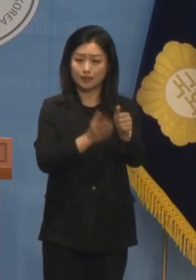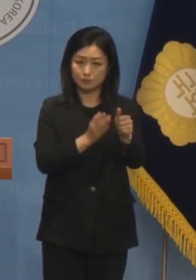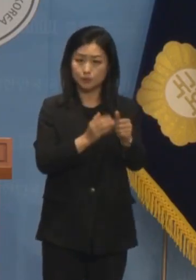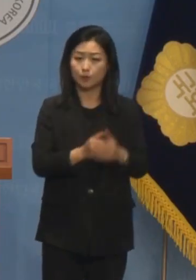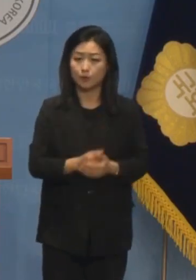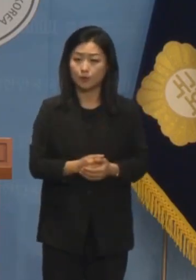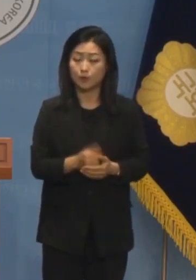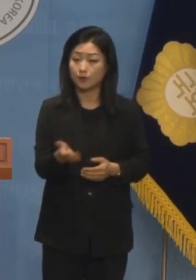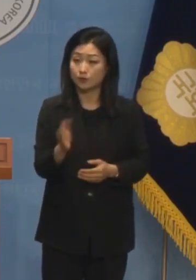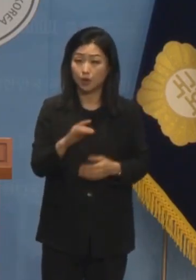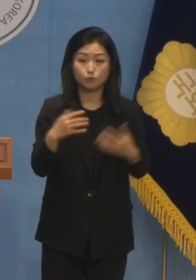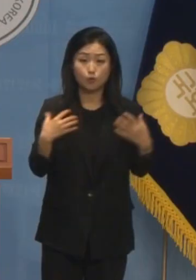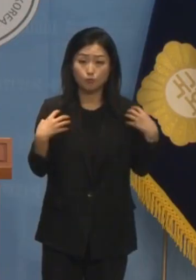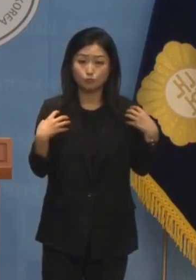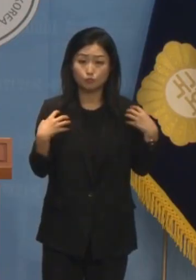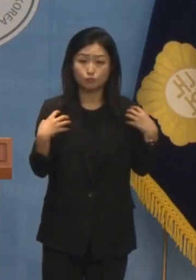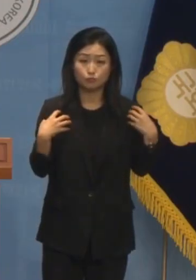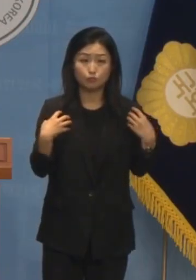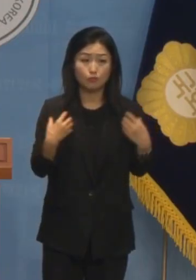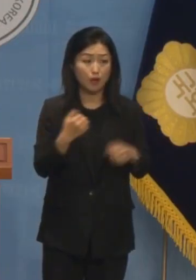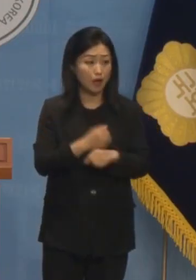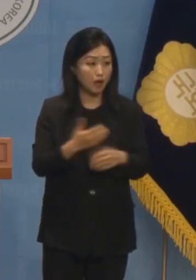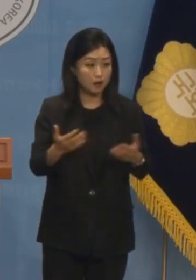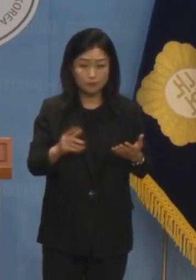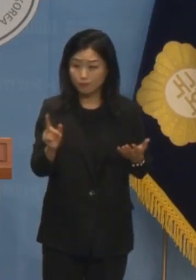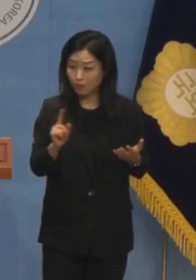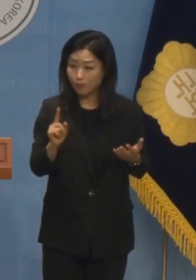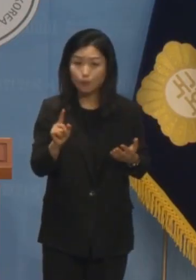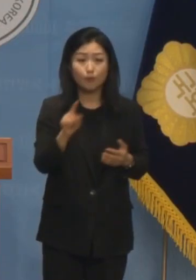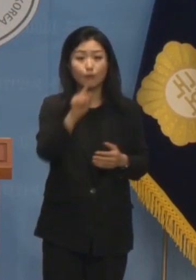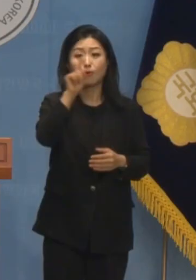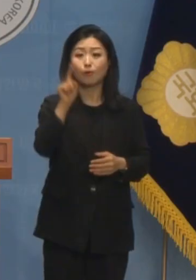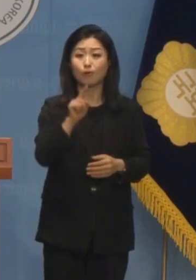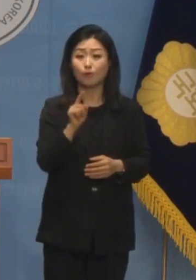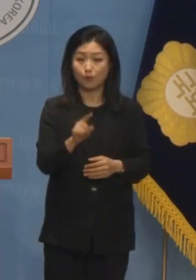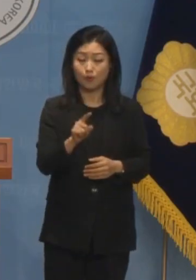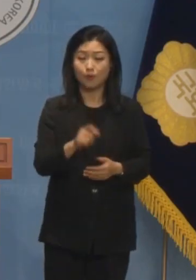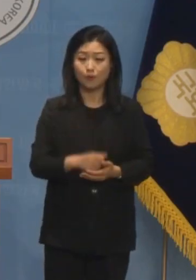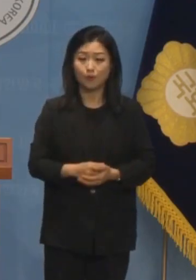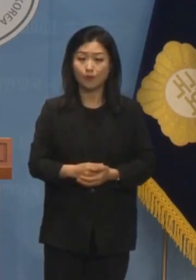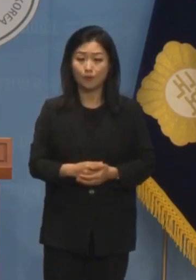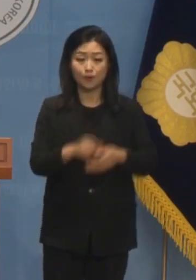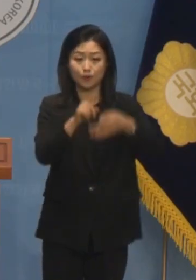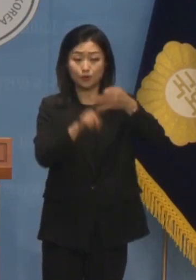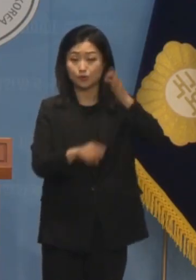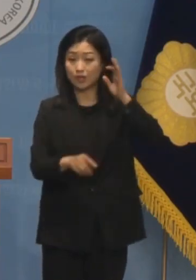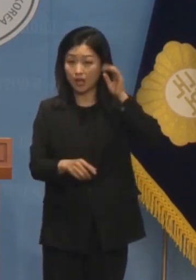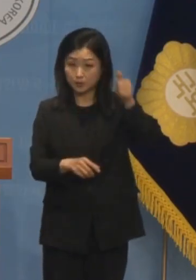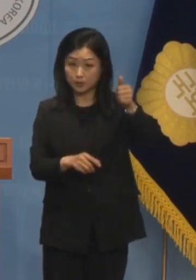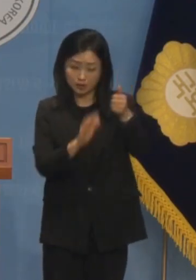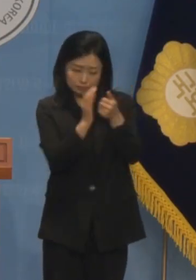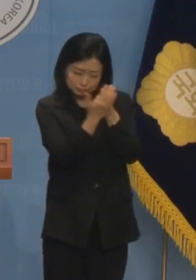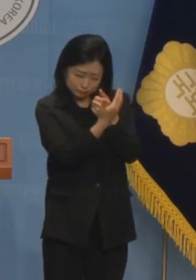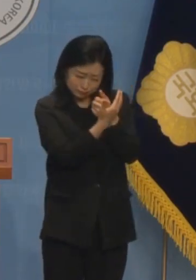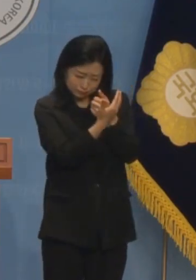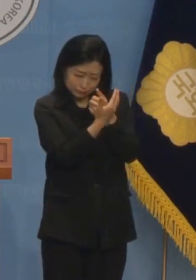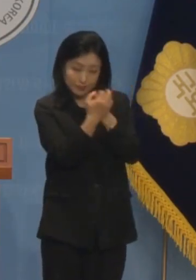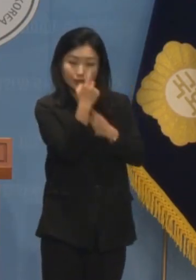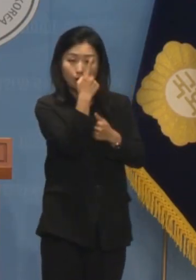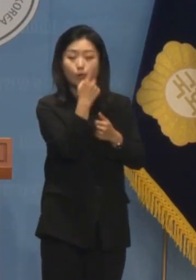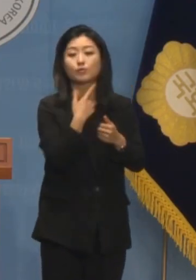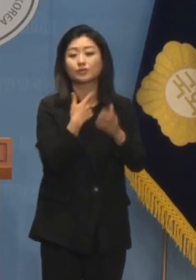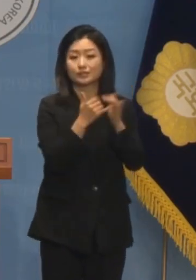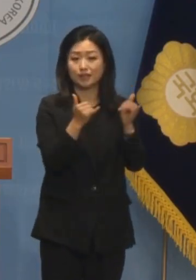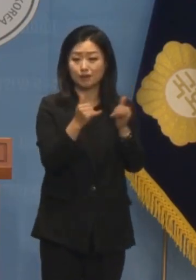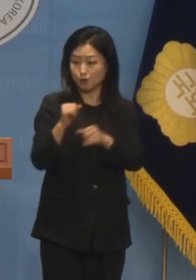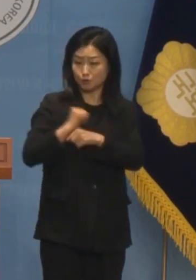절실한데 정부는 도대체 무슨 대책을 가지고 있습니까? 윤 대통령의 심기경호 책임자의 국방을